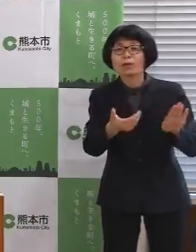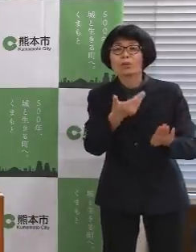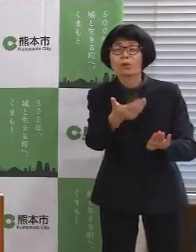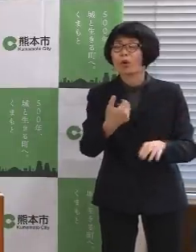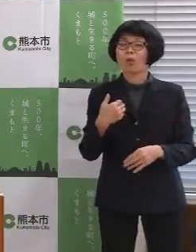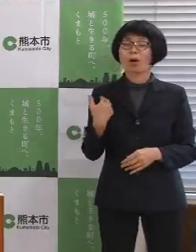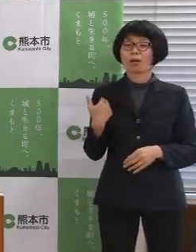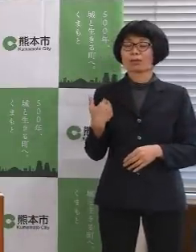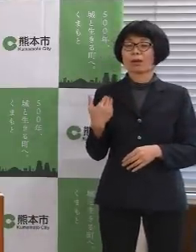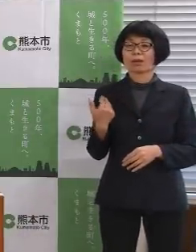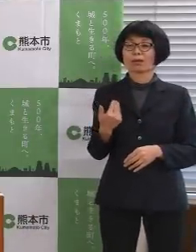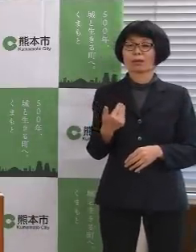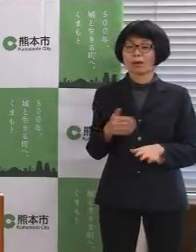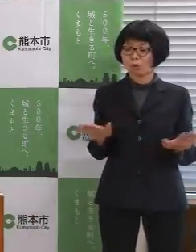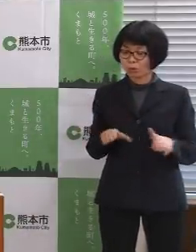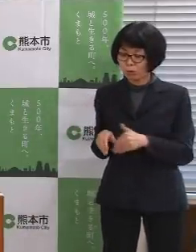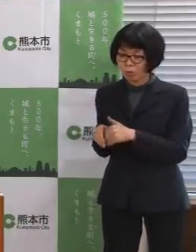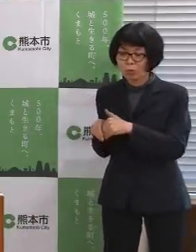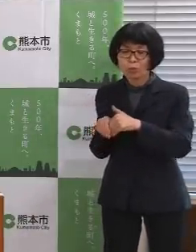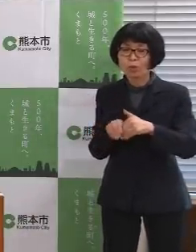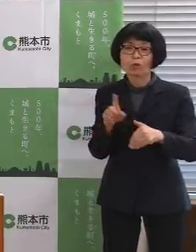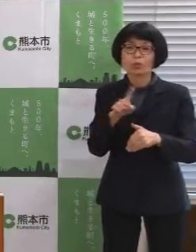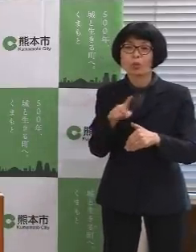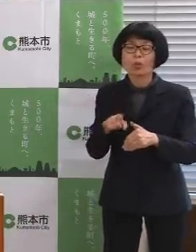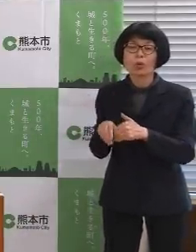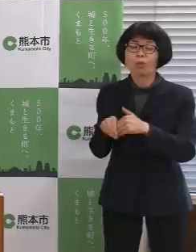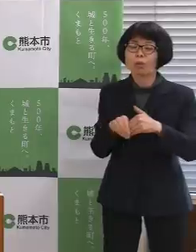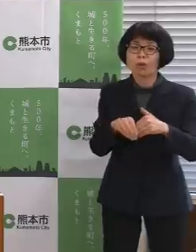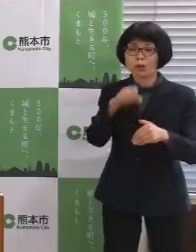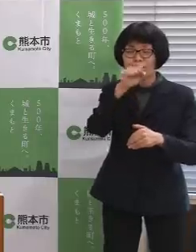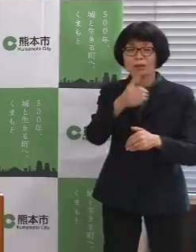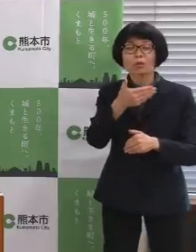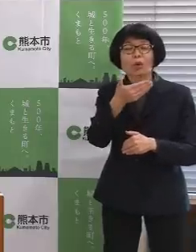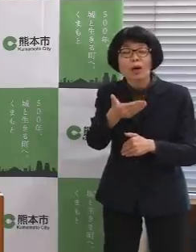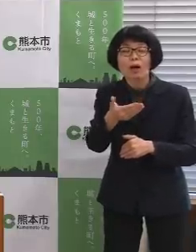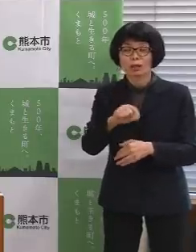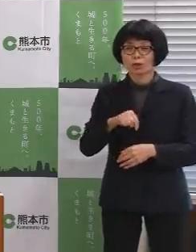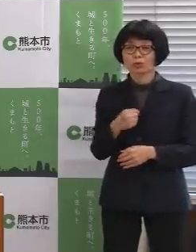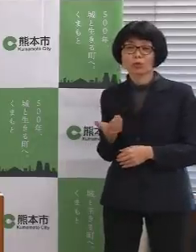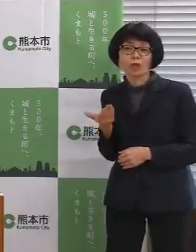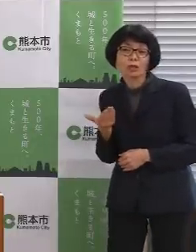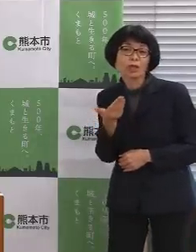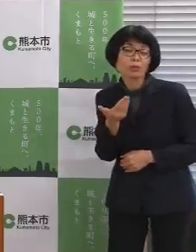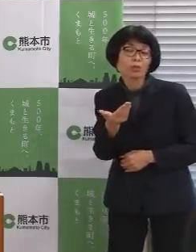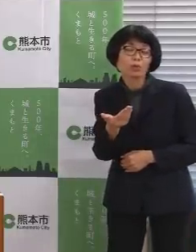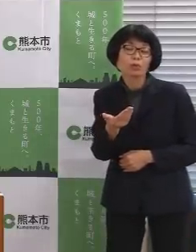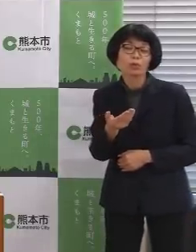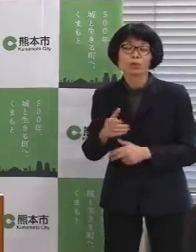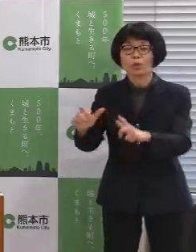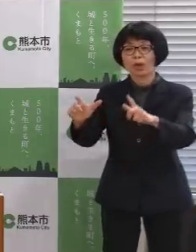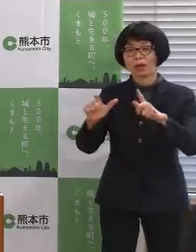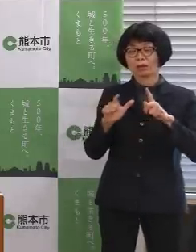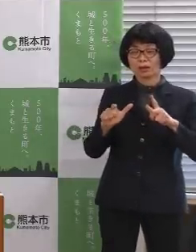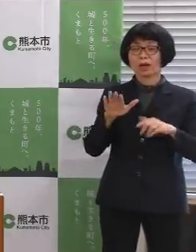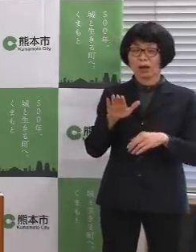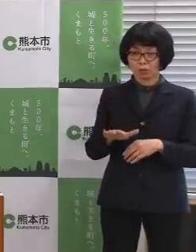に行けばいいのかわからないっていうところとかを、 はい、 まあ、取材しているんですけれども、例えば今後